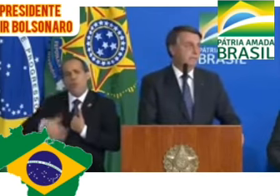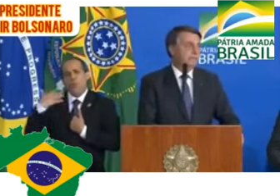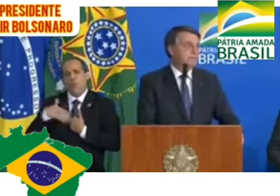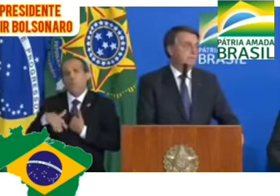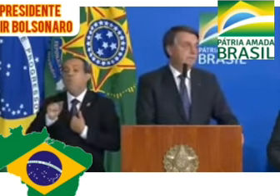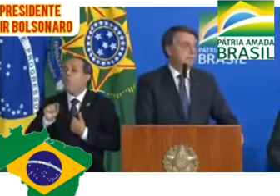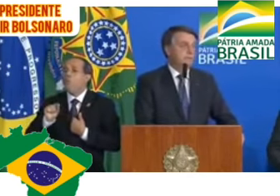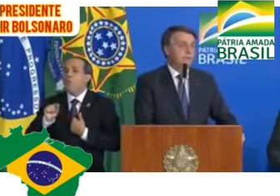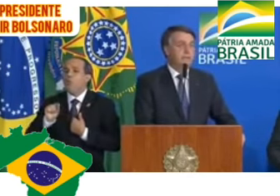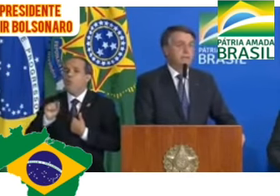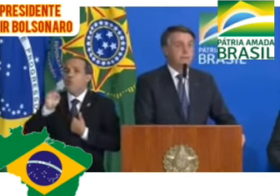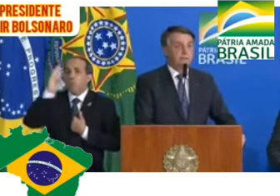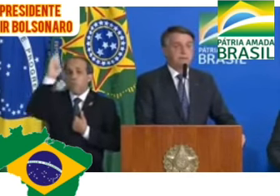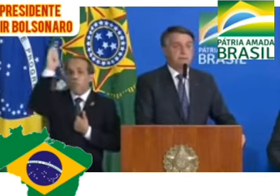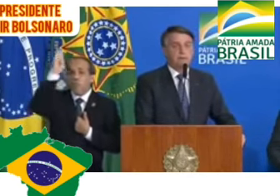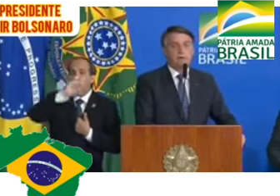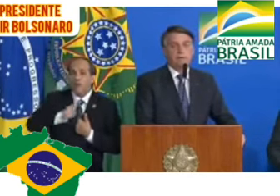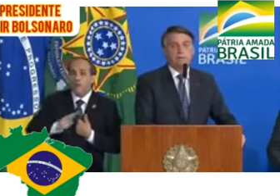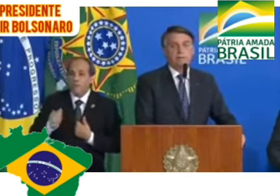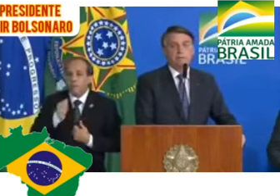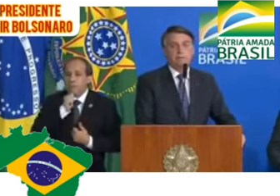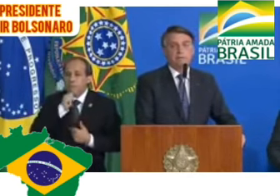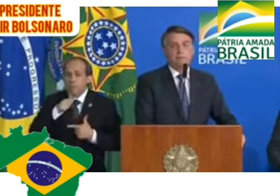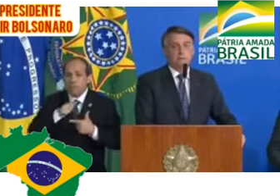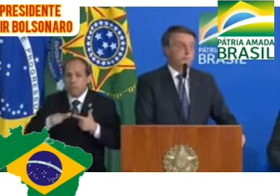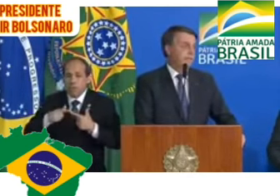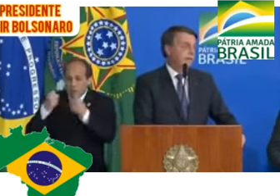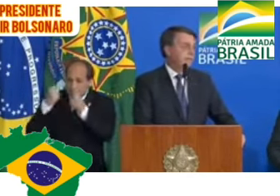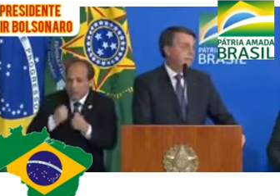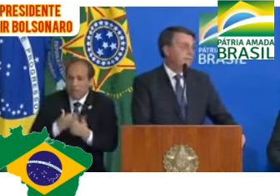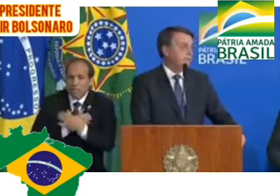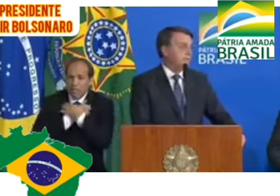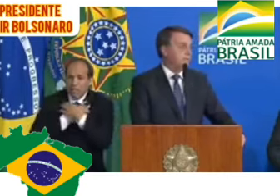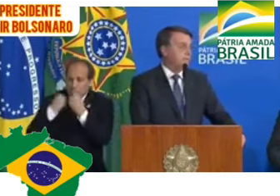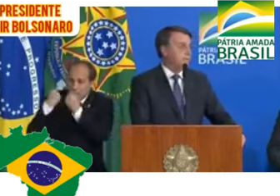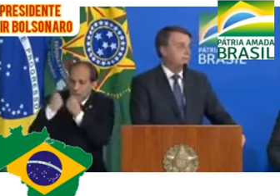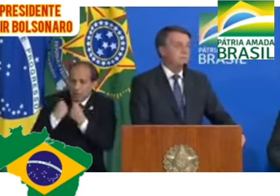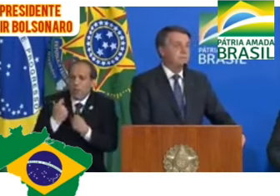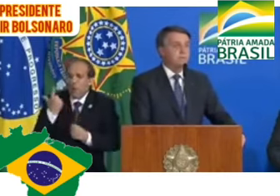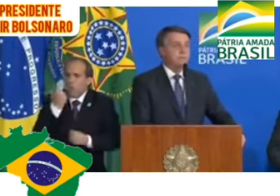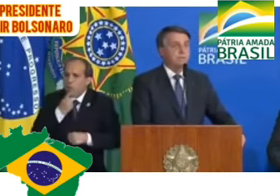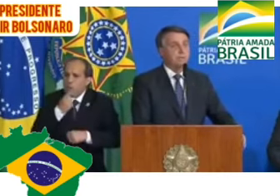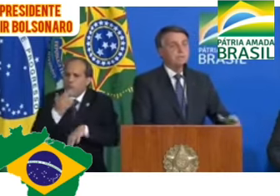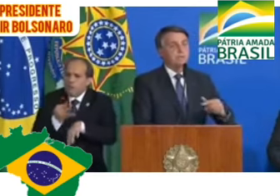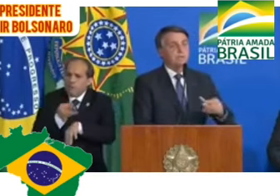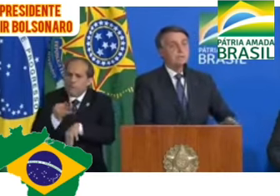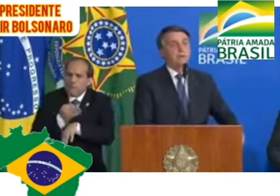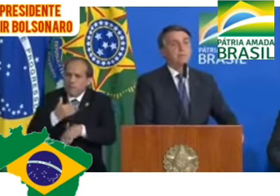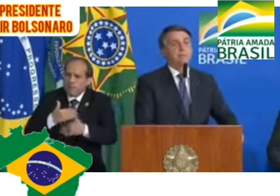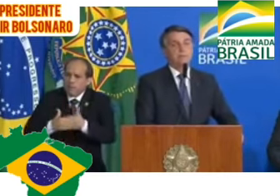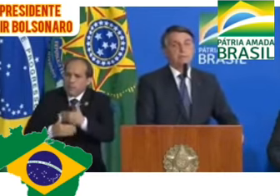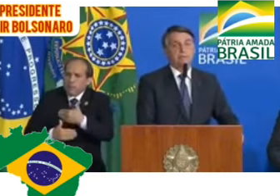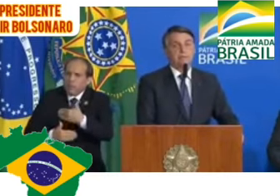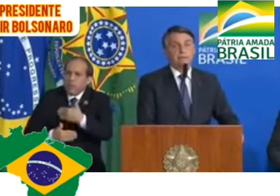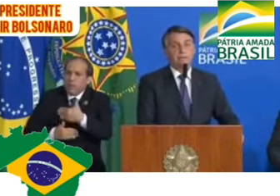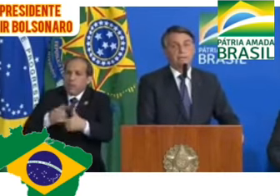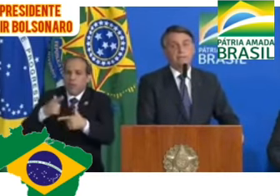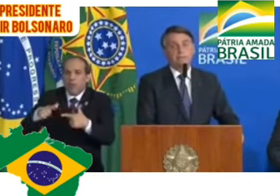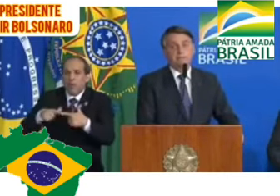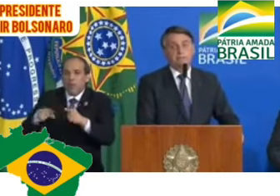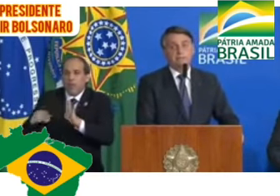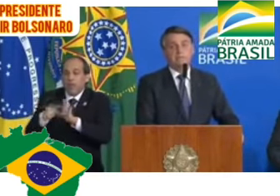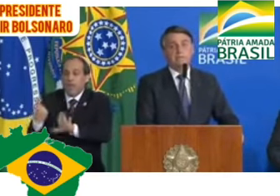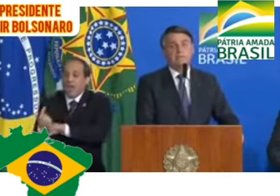Brasil realmente, sem crises maiores, suplantasse o momento difícil que se apontou lá